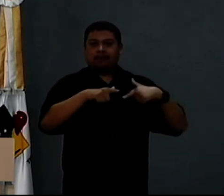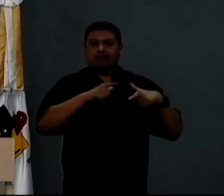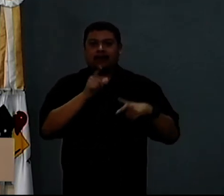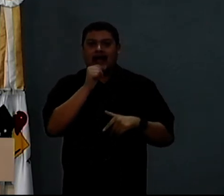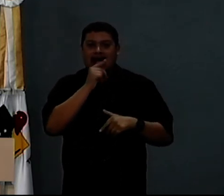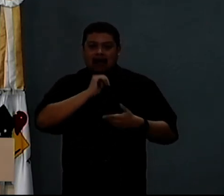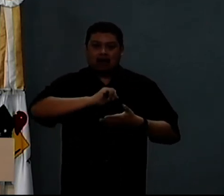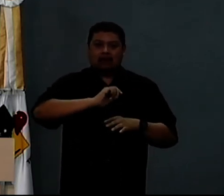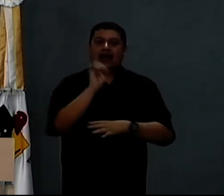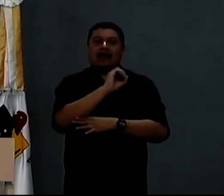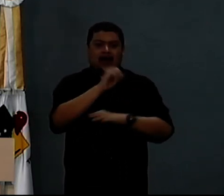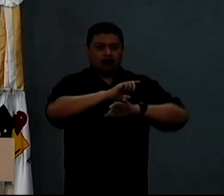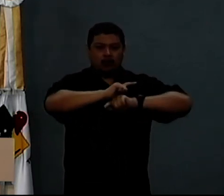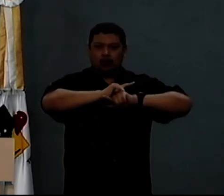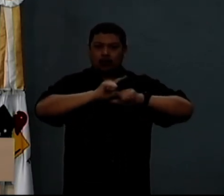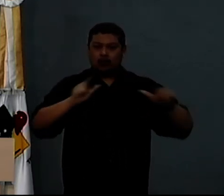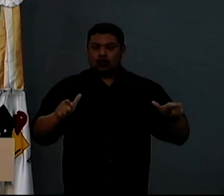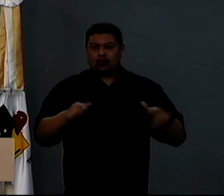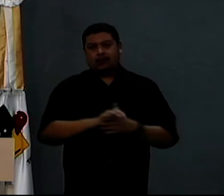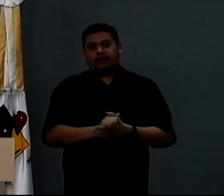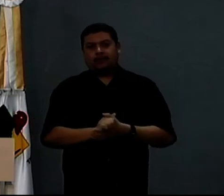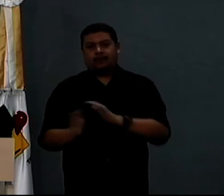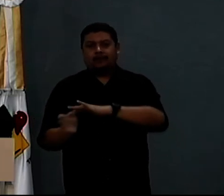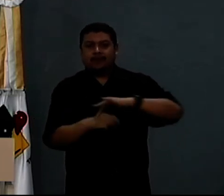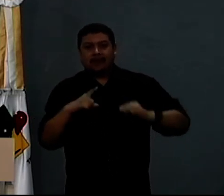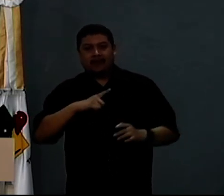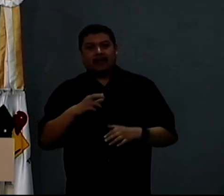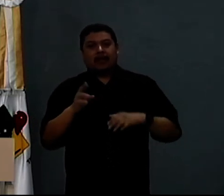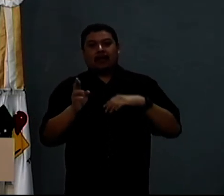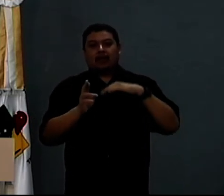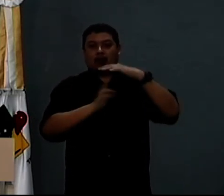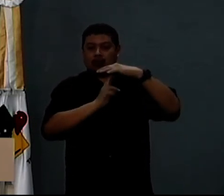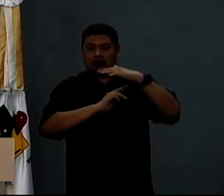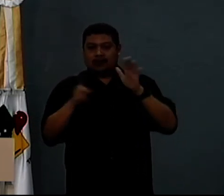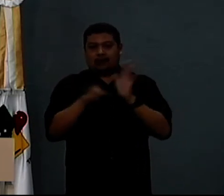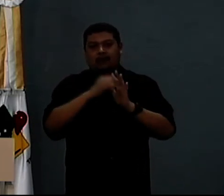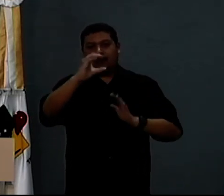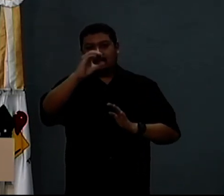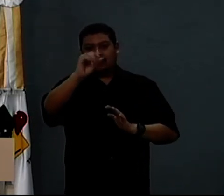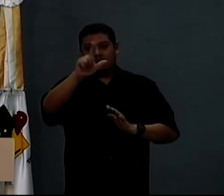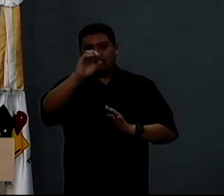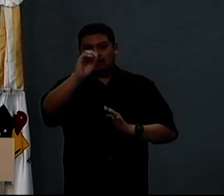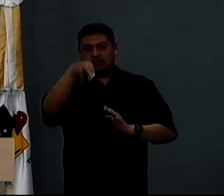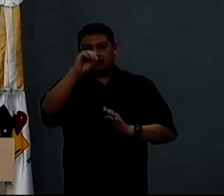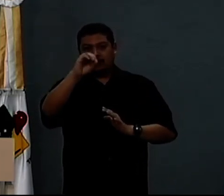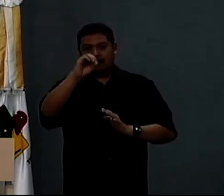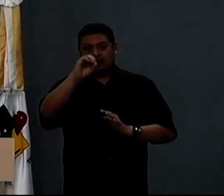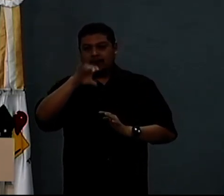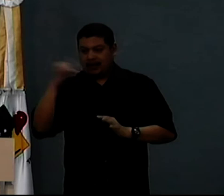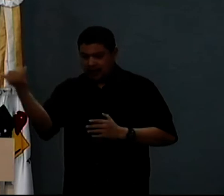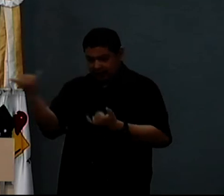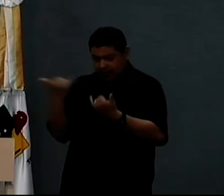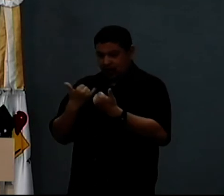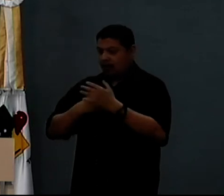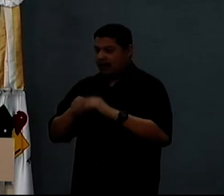deles. Aí você vai ali próximo na rodoviária do Colono, vários moradores ali, alguns comerciantes, é triste ouvir o que eles falam. Ô,